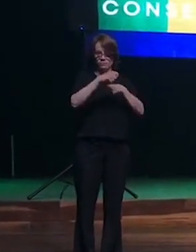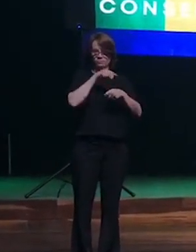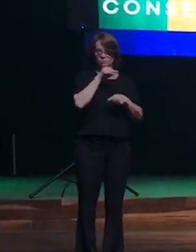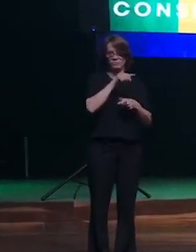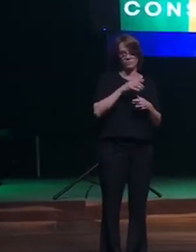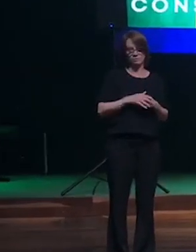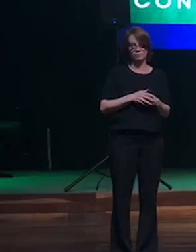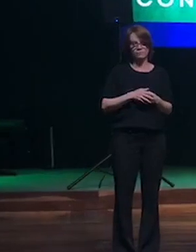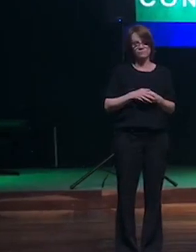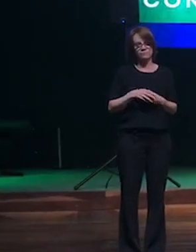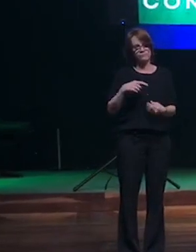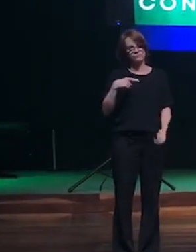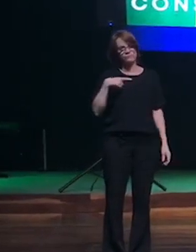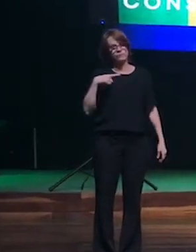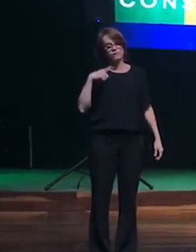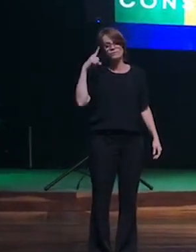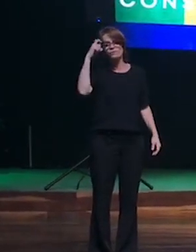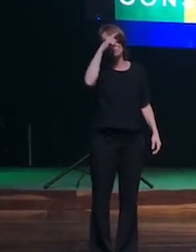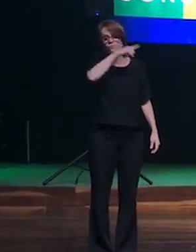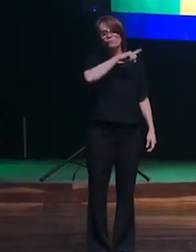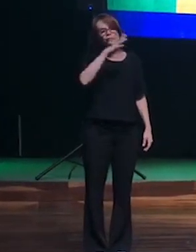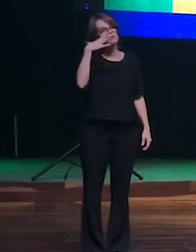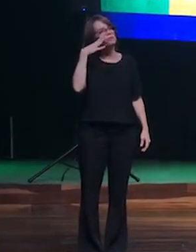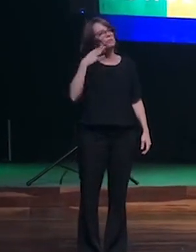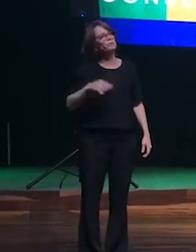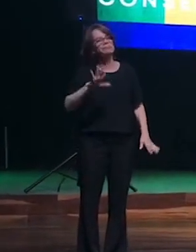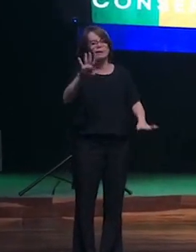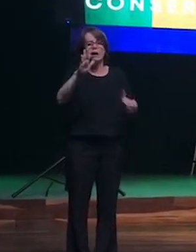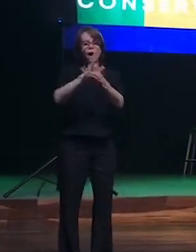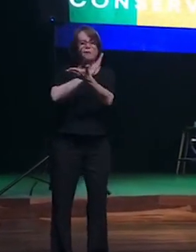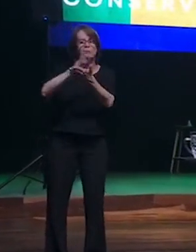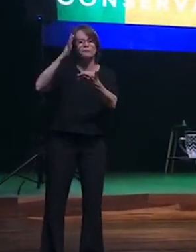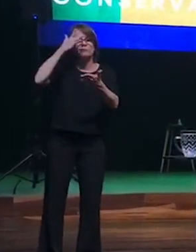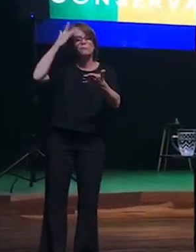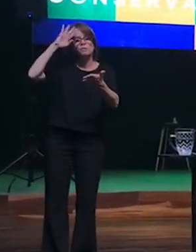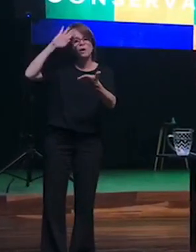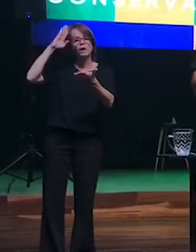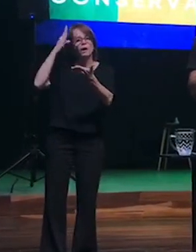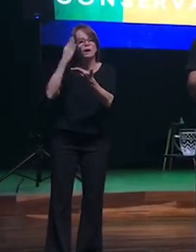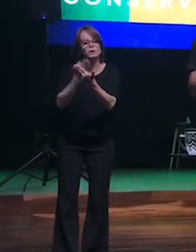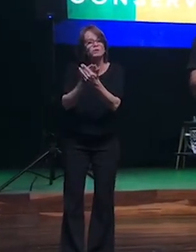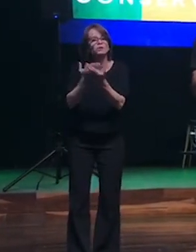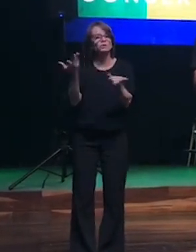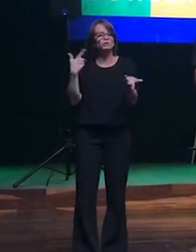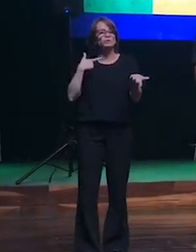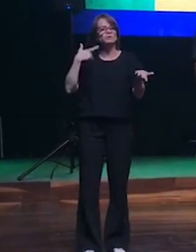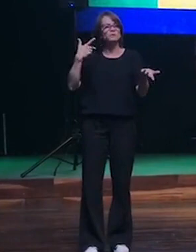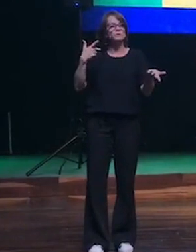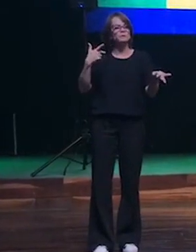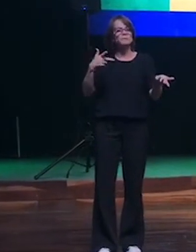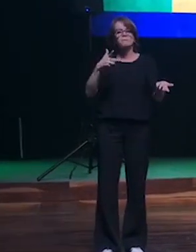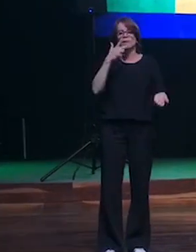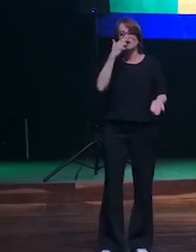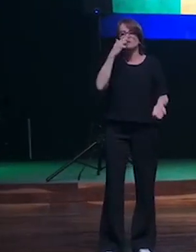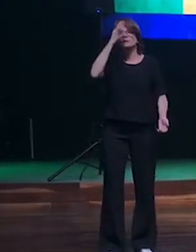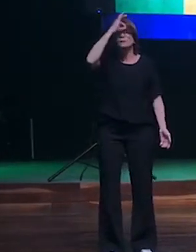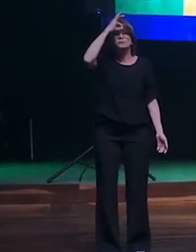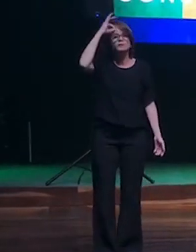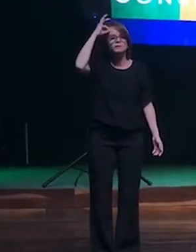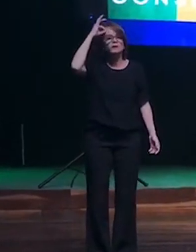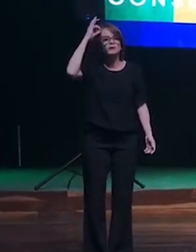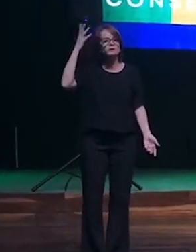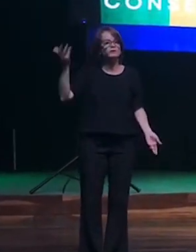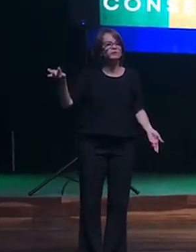Eu tenho dificuldade de entender, mas há pessoas que acreditam de maneira tão inocente quanto verdadeira que uma